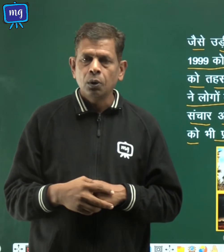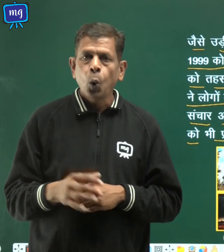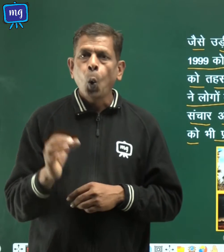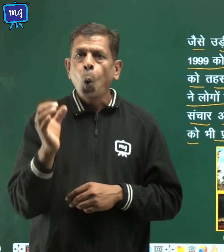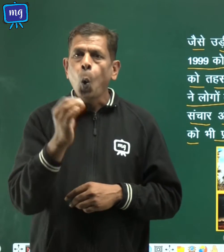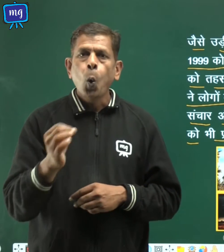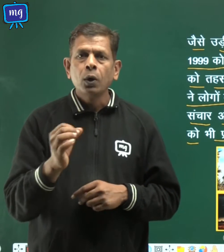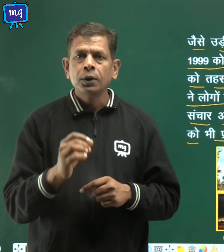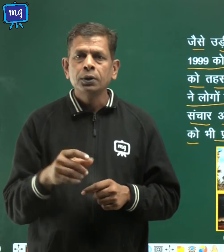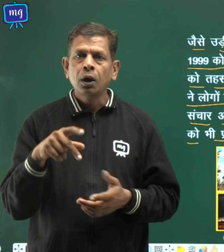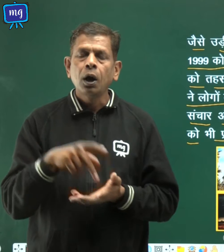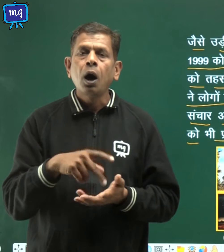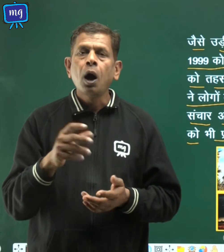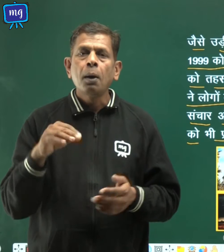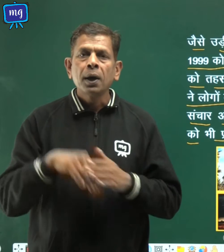उड़ीसा में